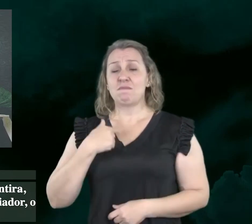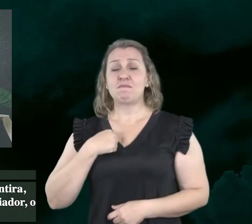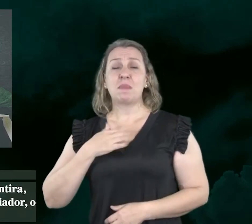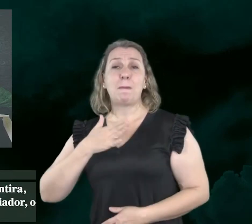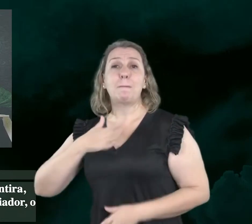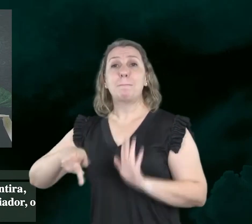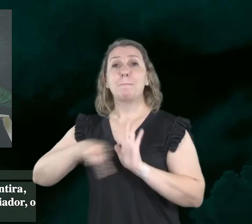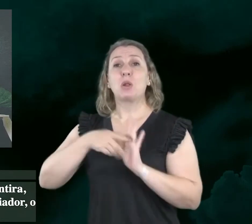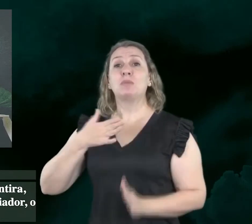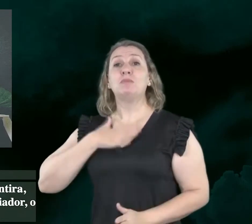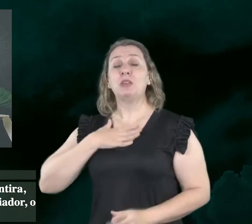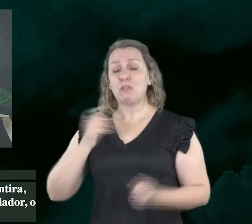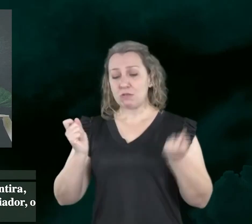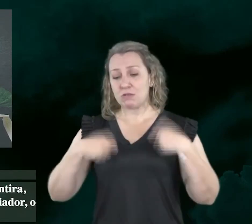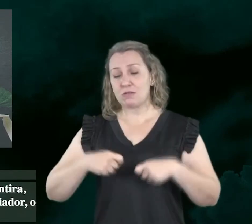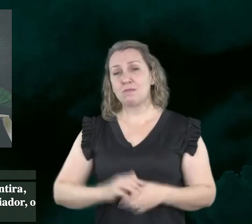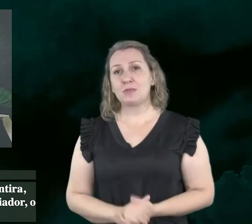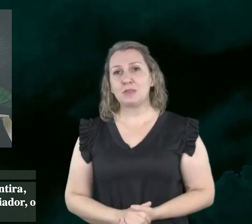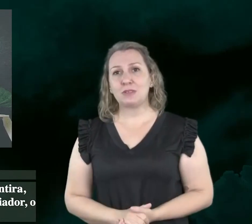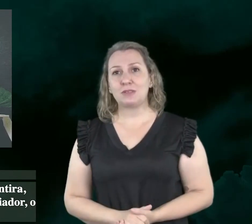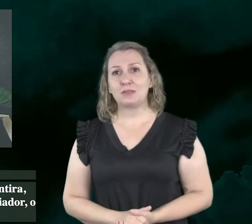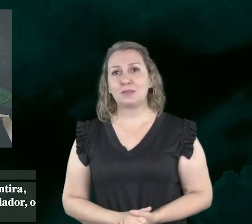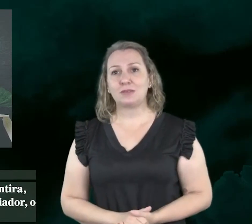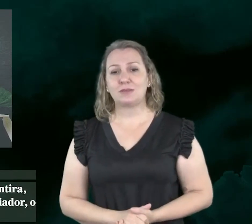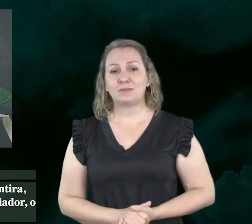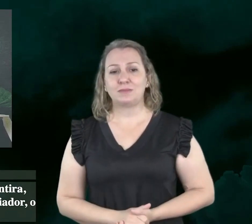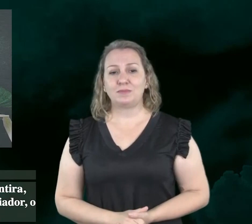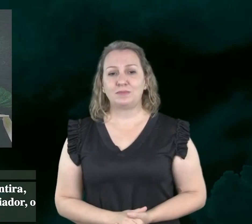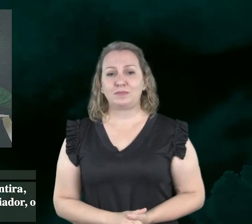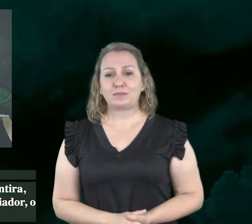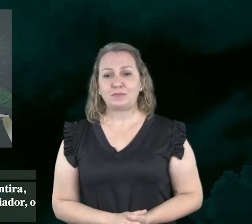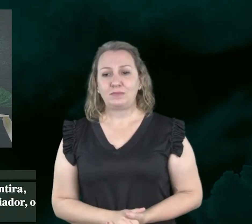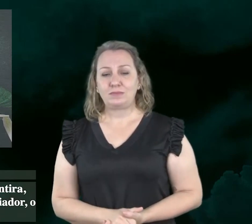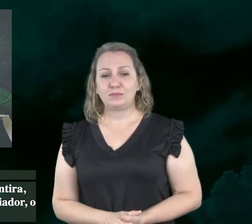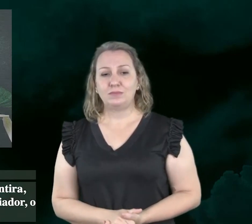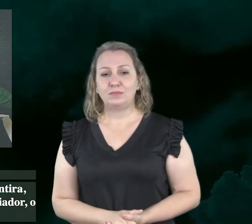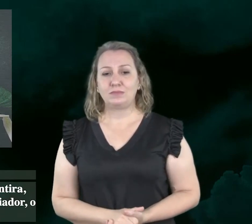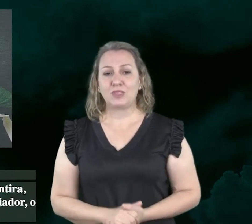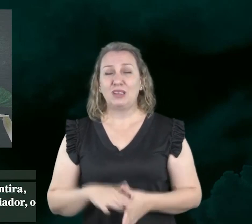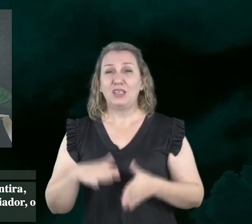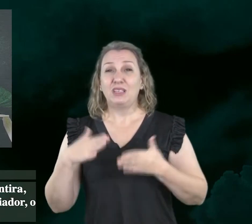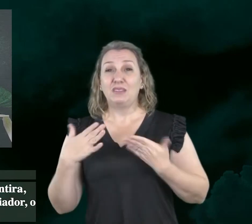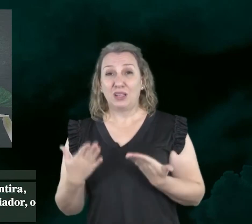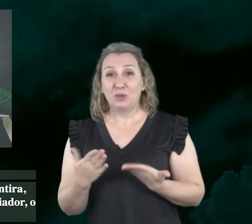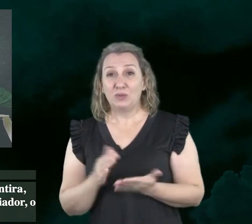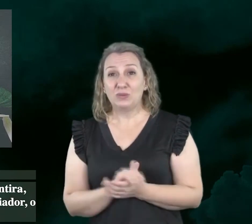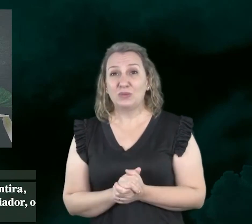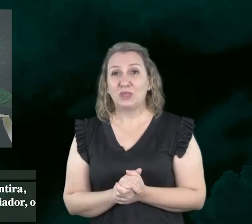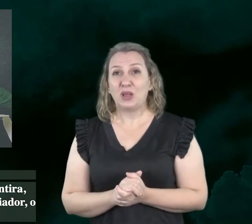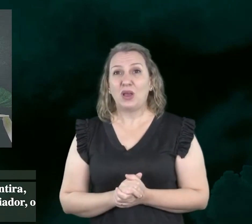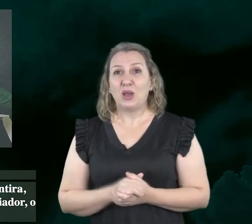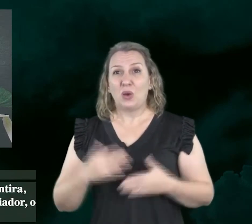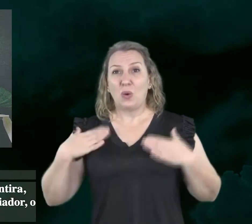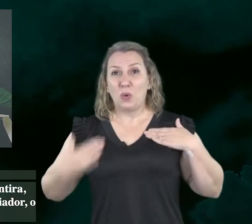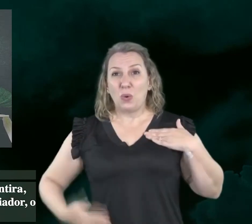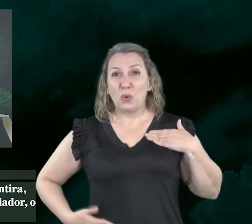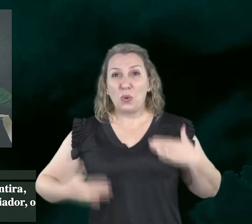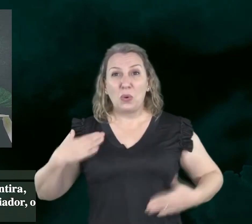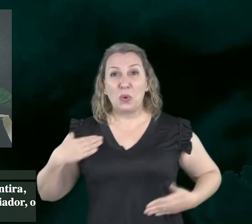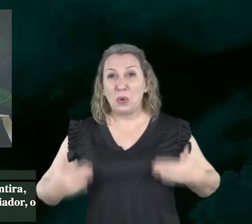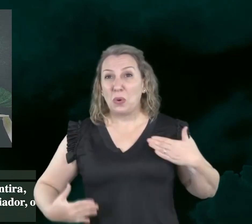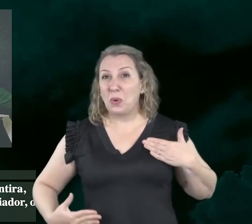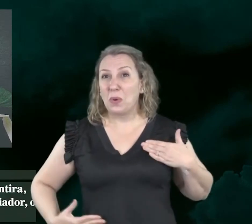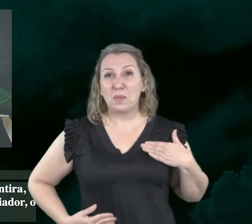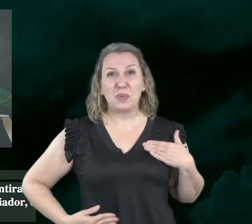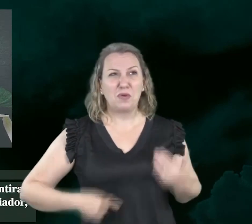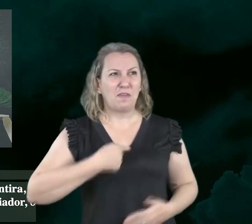imundícia, pela concupiscência de seu próprio coração, para desonrarem o seu corpo entre si, pois